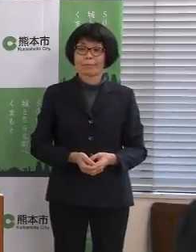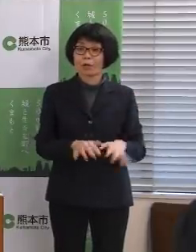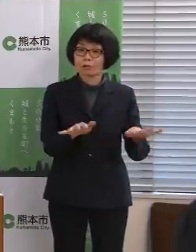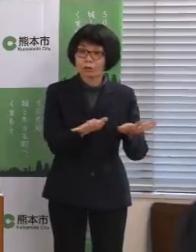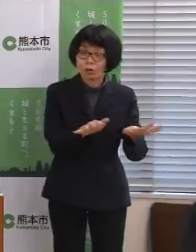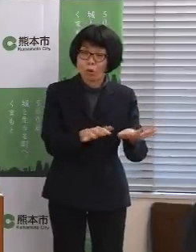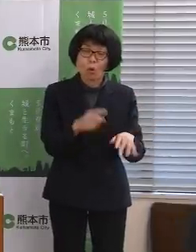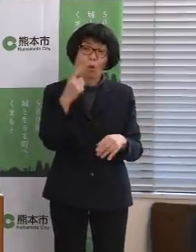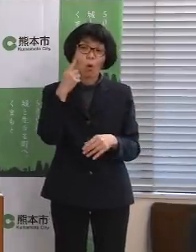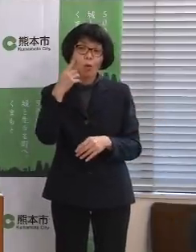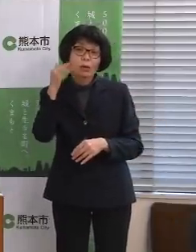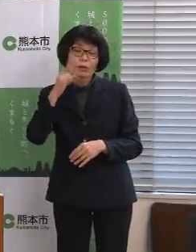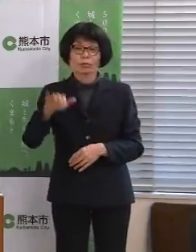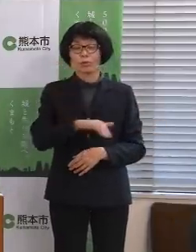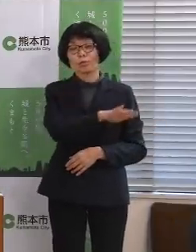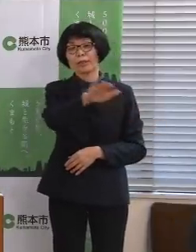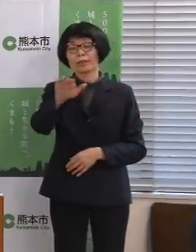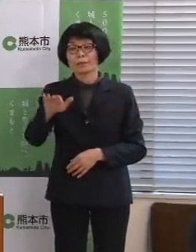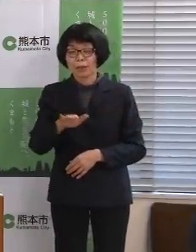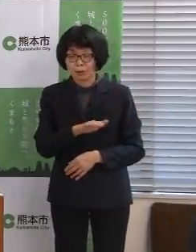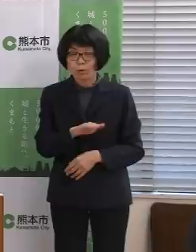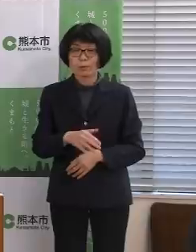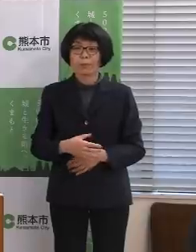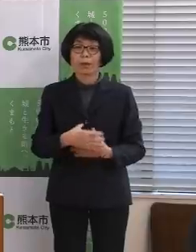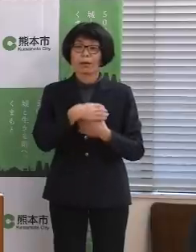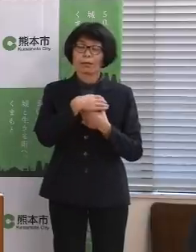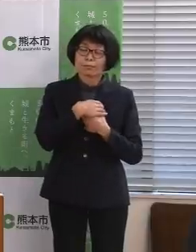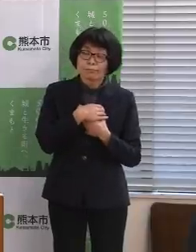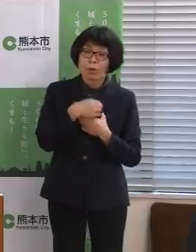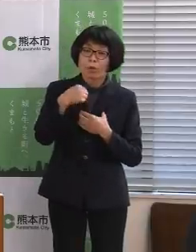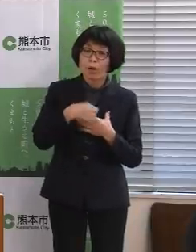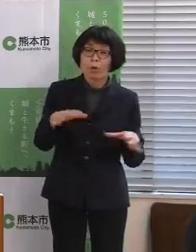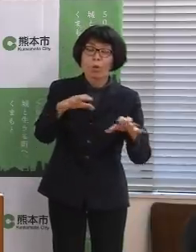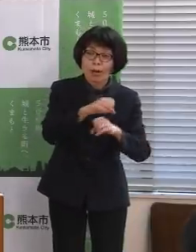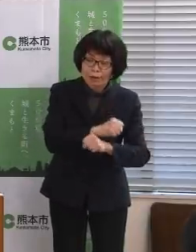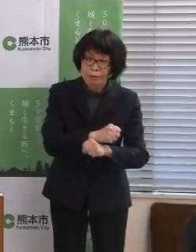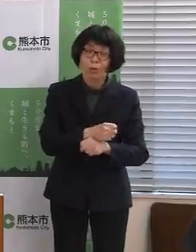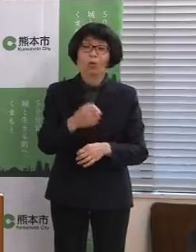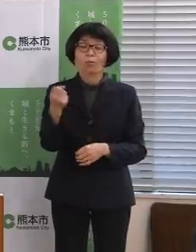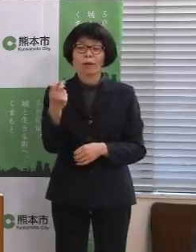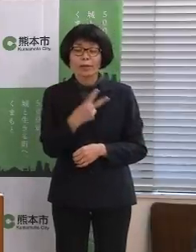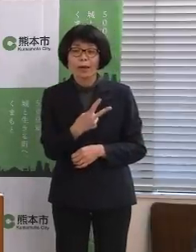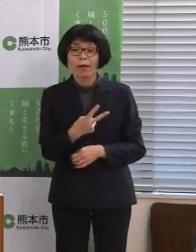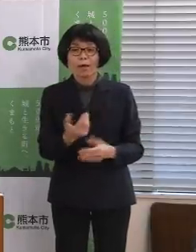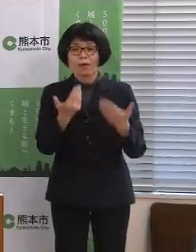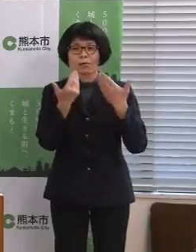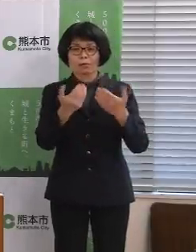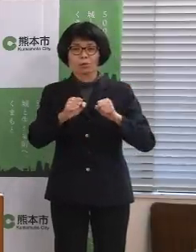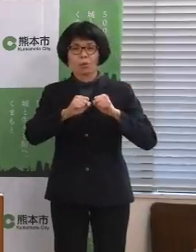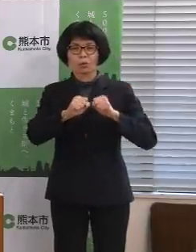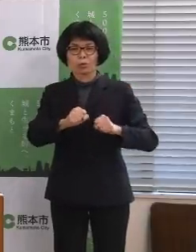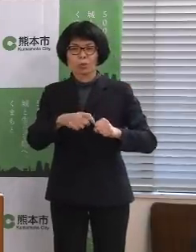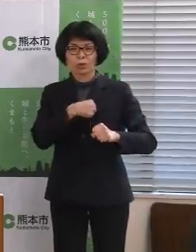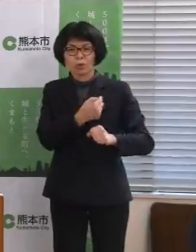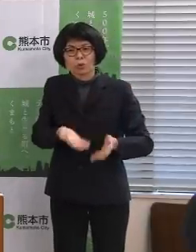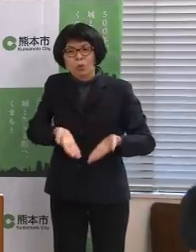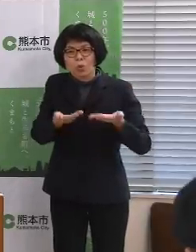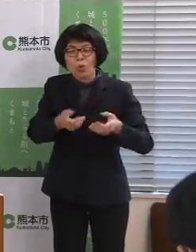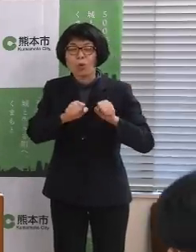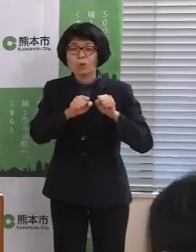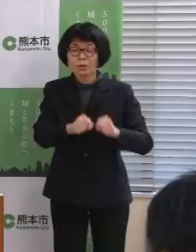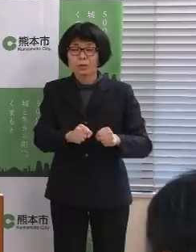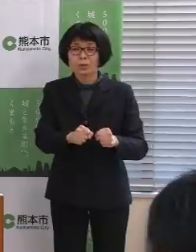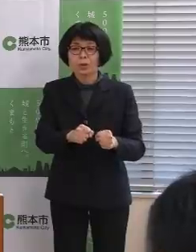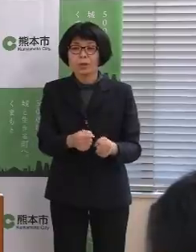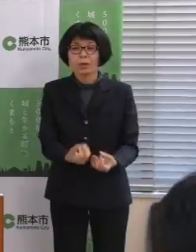童及び保護者の皆様の不安解消および学習意欲の喚起、感染防止